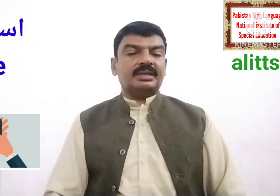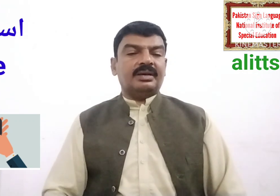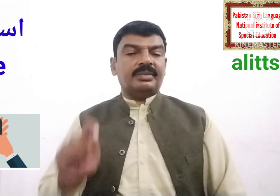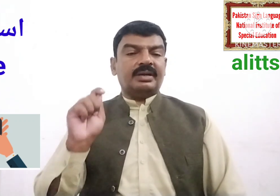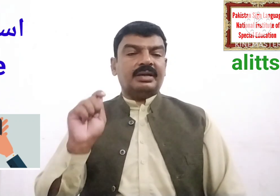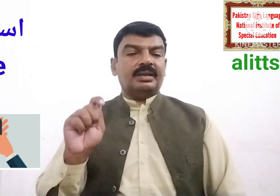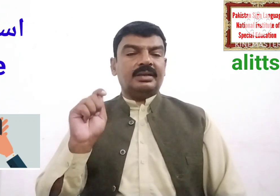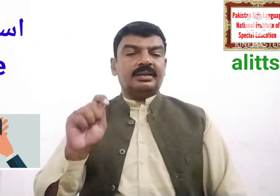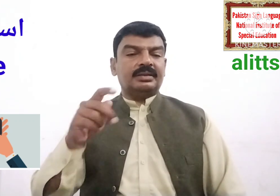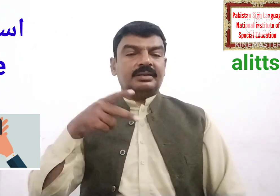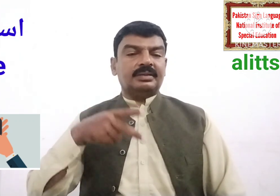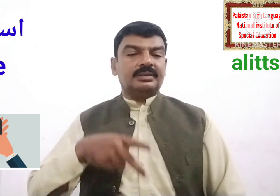इस्तेमाल,